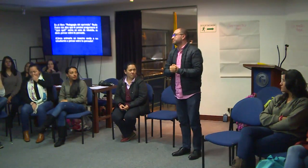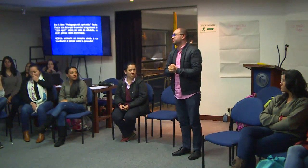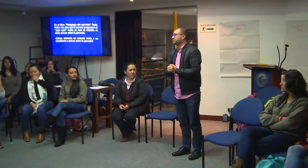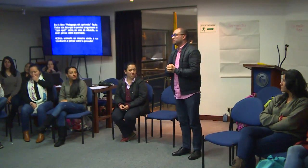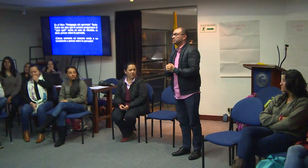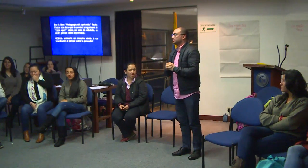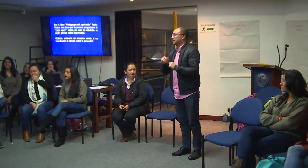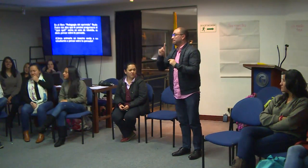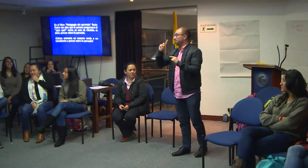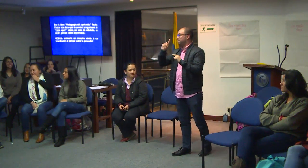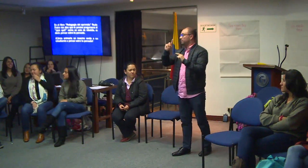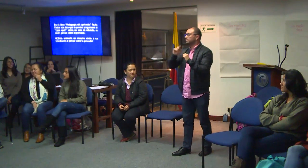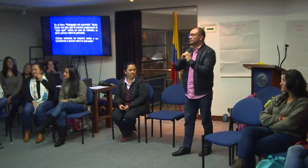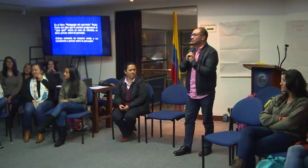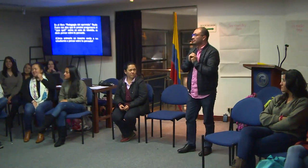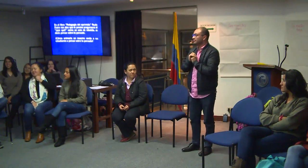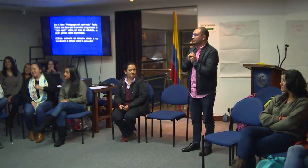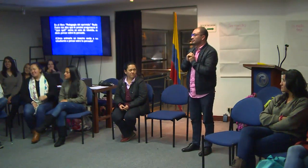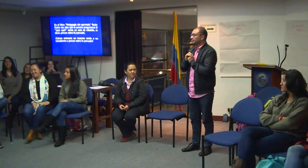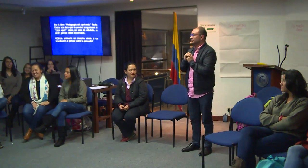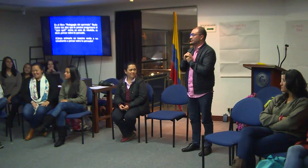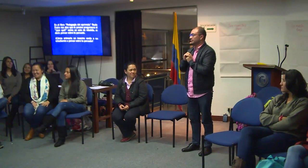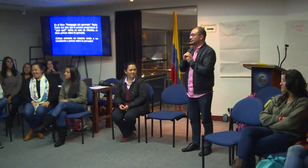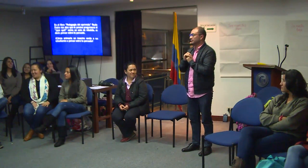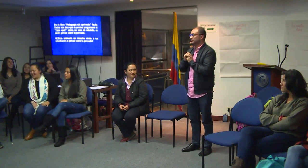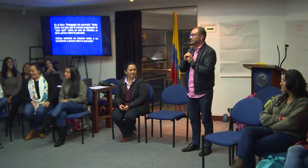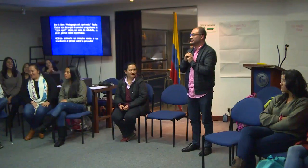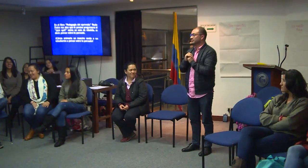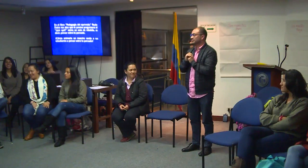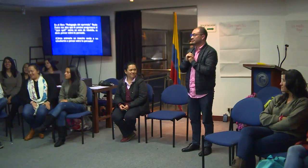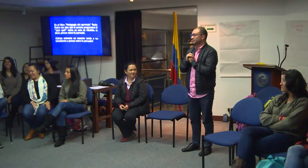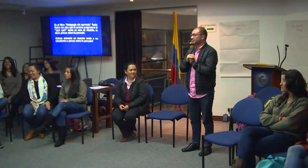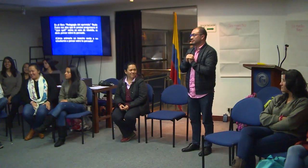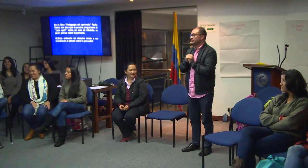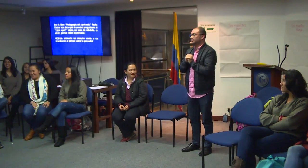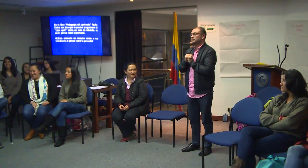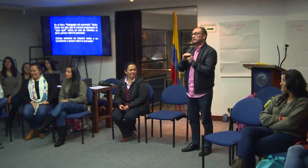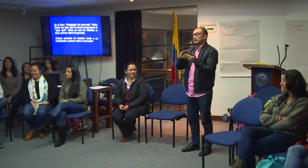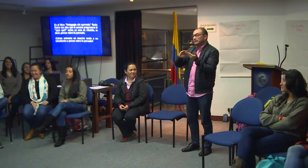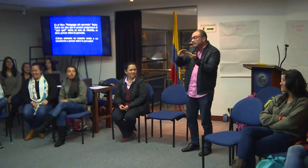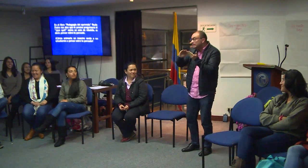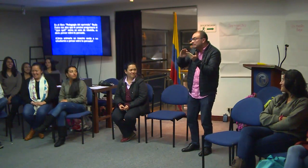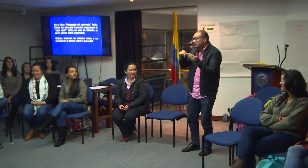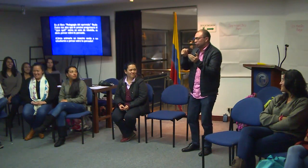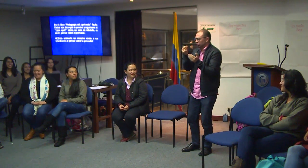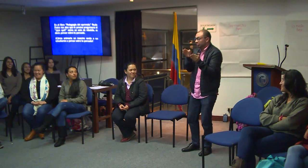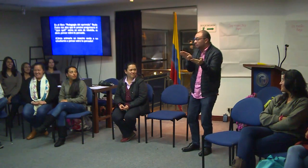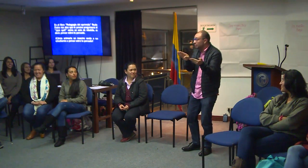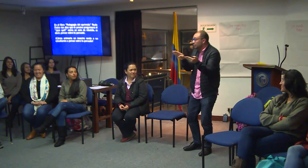gracias. Perdón, Café Enseñas, yo mal, el error de interpretación.